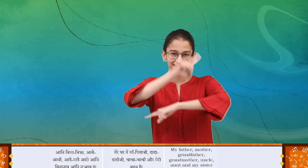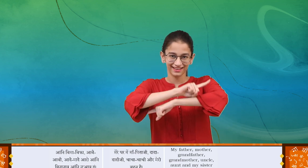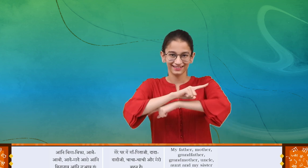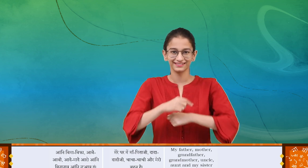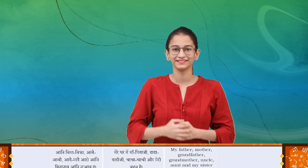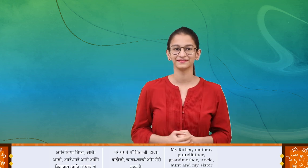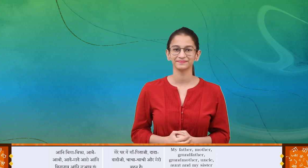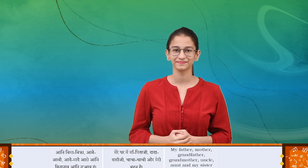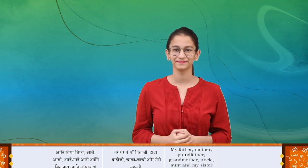दं।